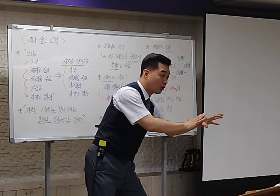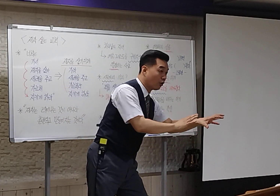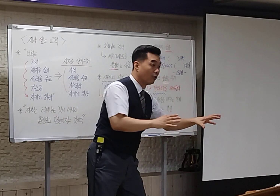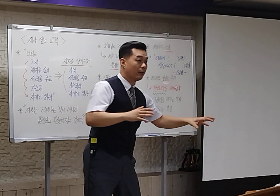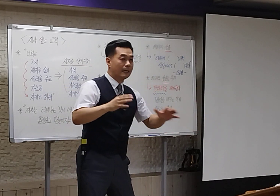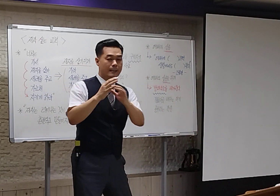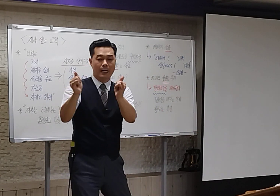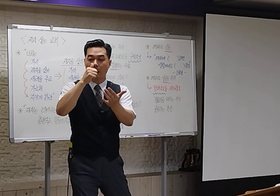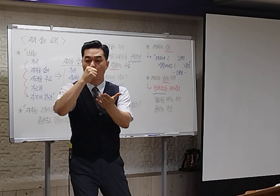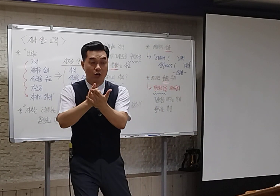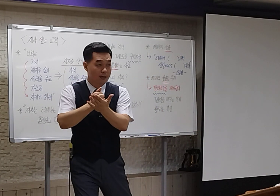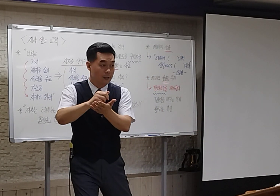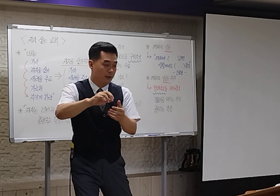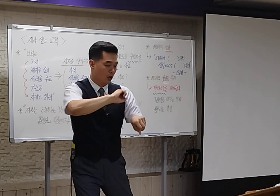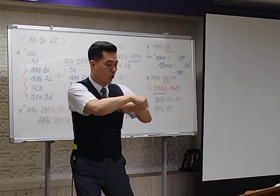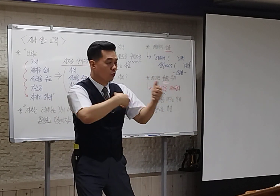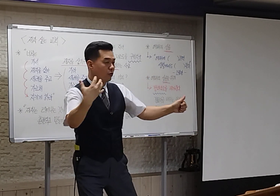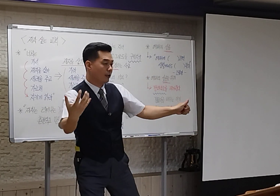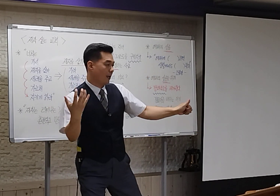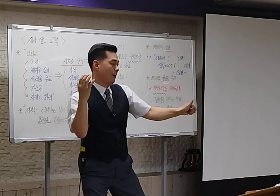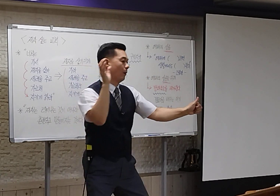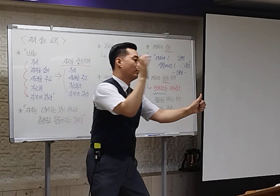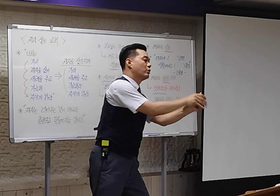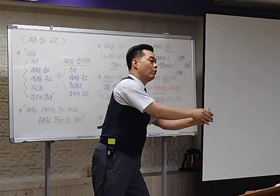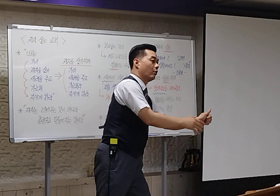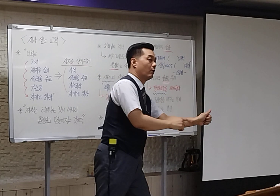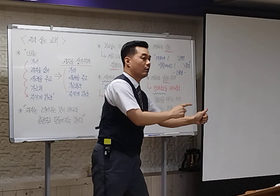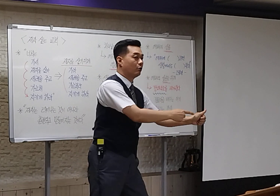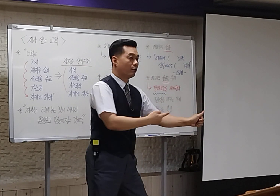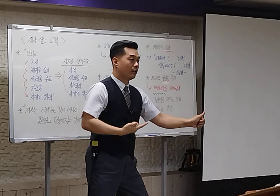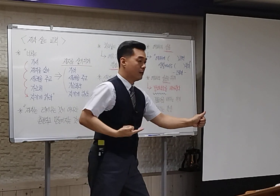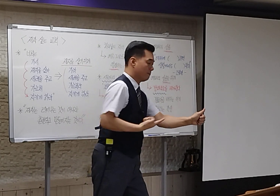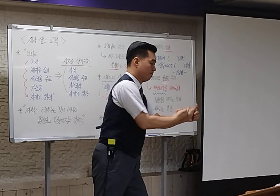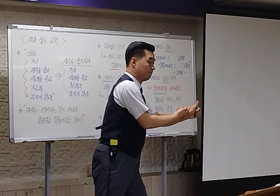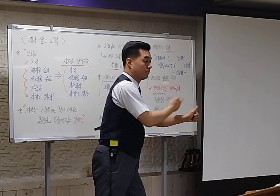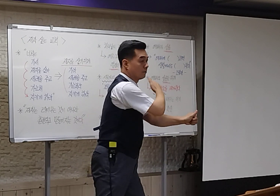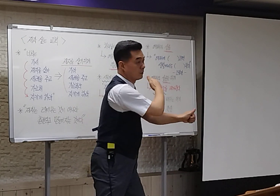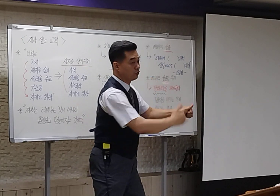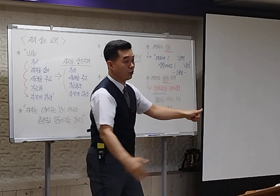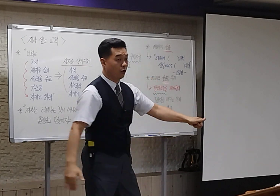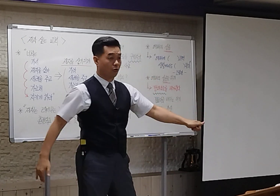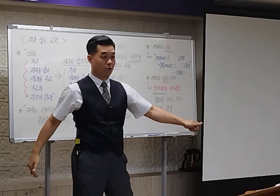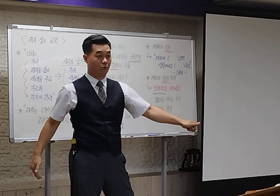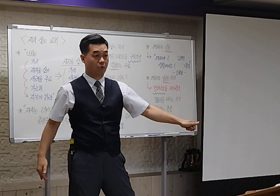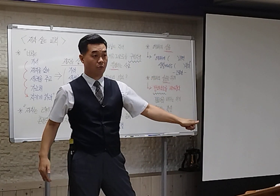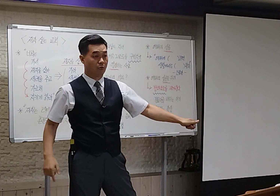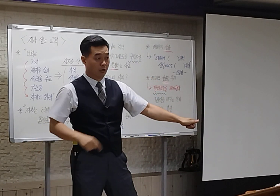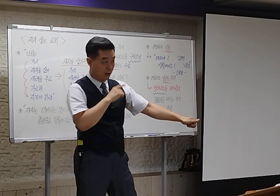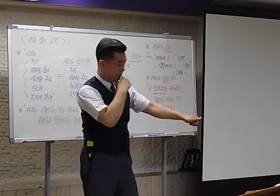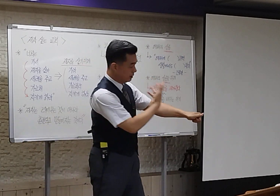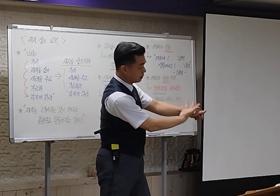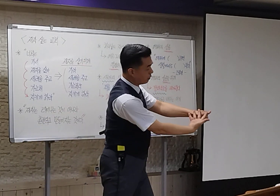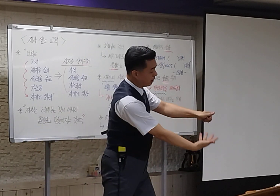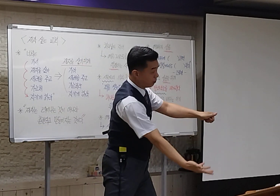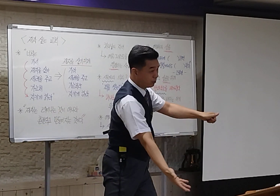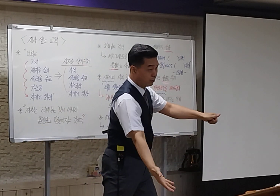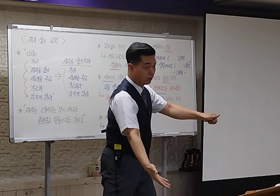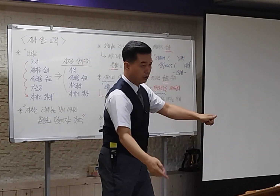전가시켜요. 사람의 죄를 동물한테 덮어 씌워요. 그리고 얘를 죽여요. 피를 쏟아요.